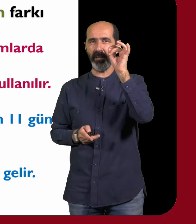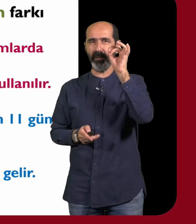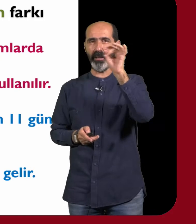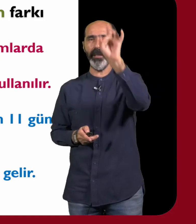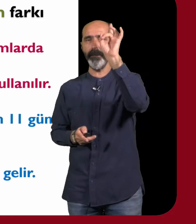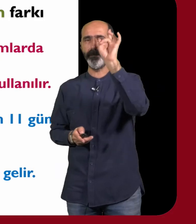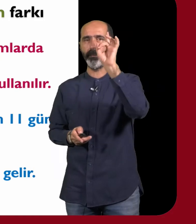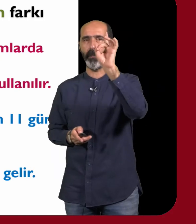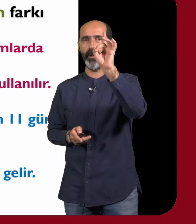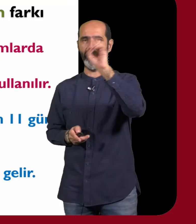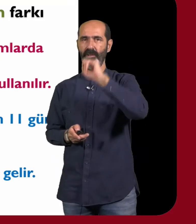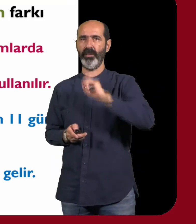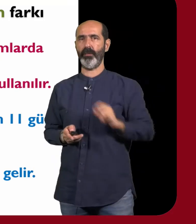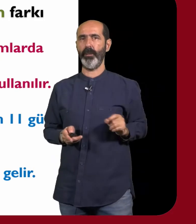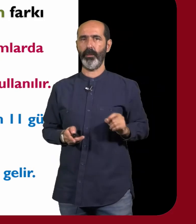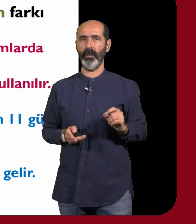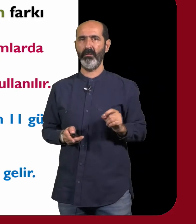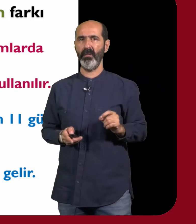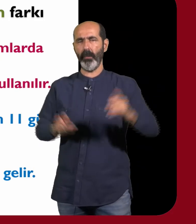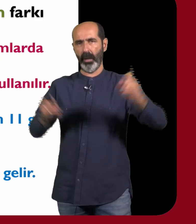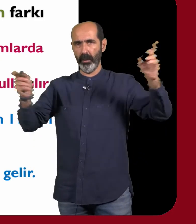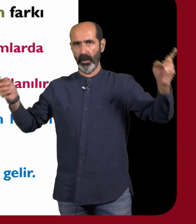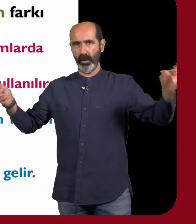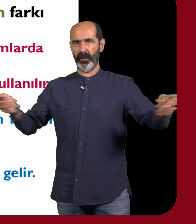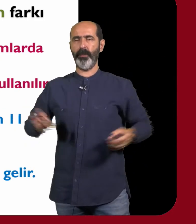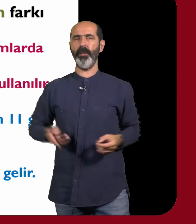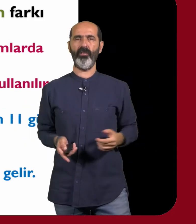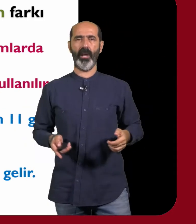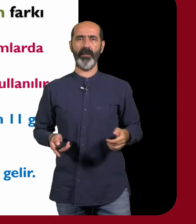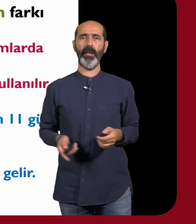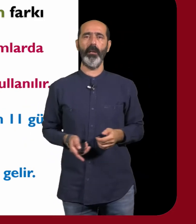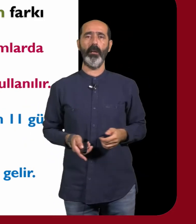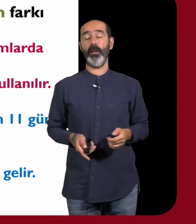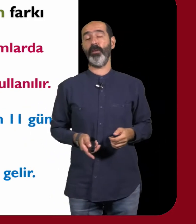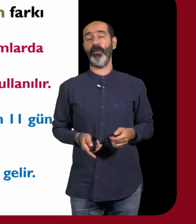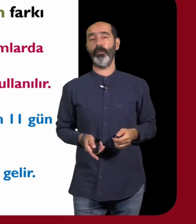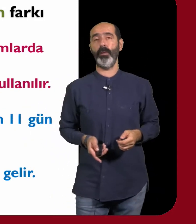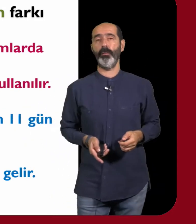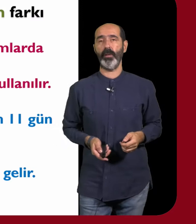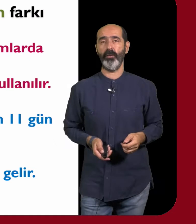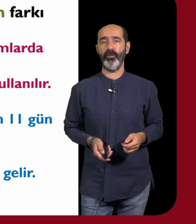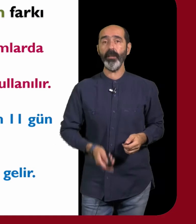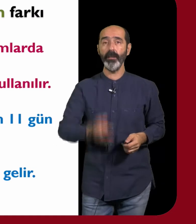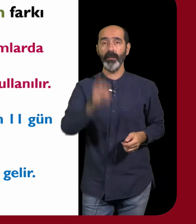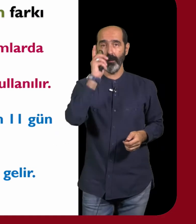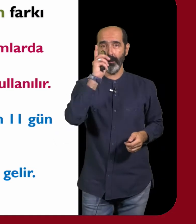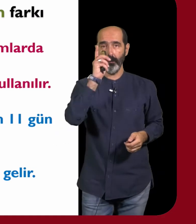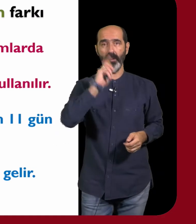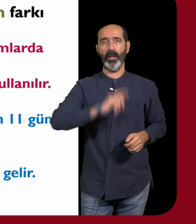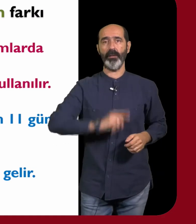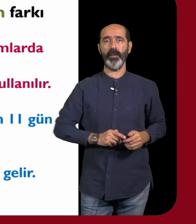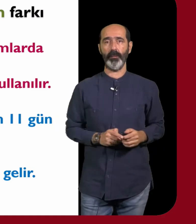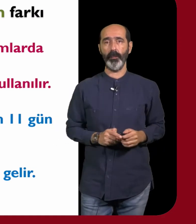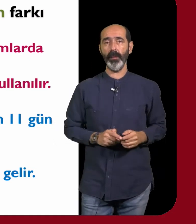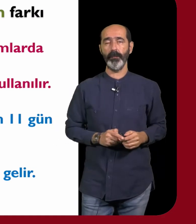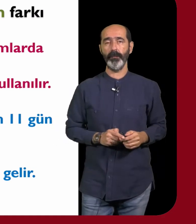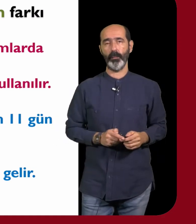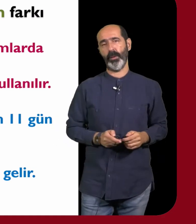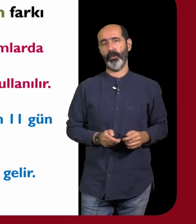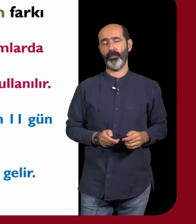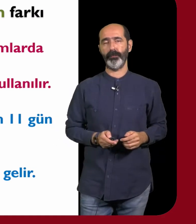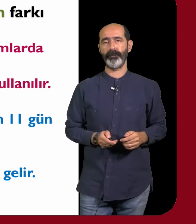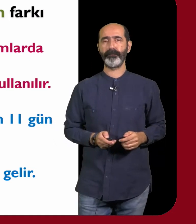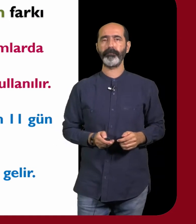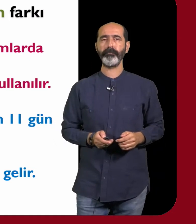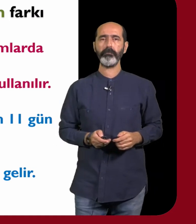dini hadiseleri hicri takvime göre ama resmi işlerde hangisini kullanıyorlar kaşar miladi takvimi